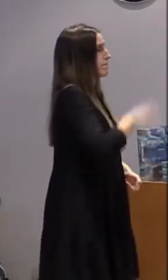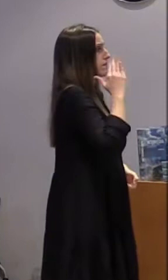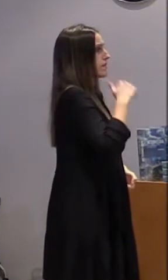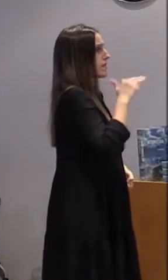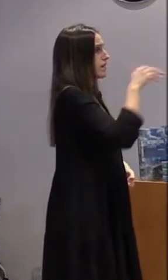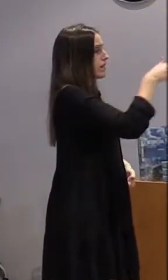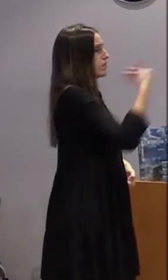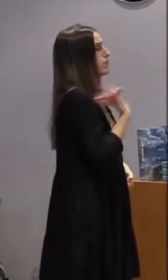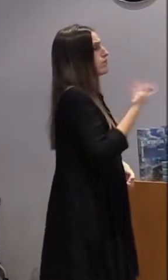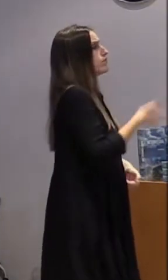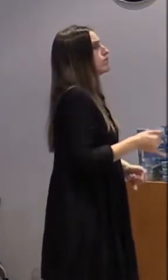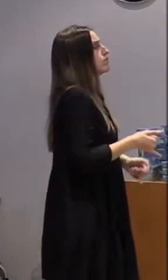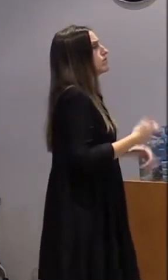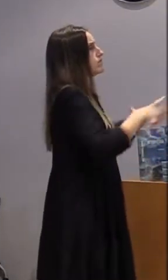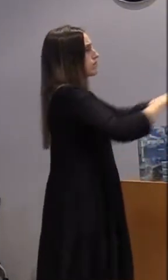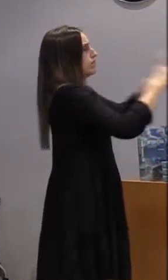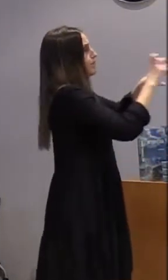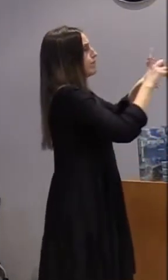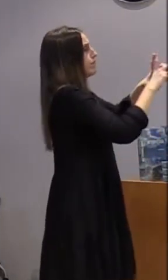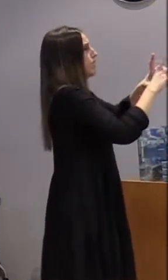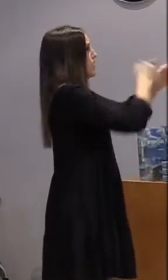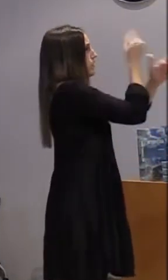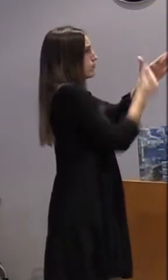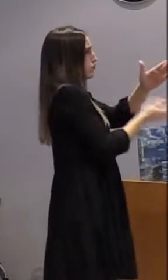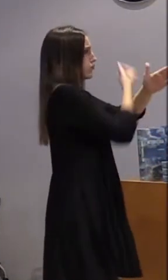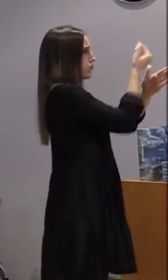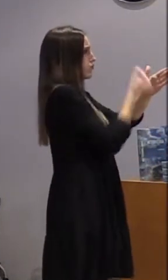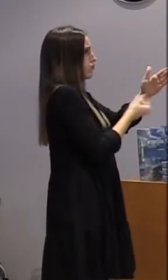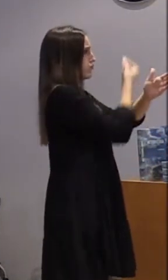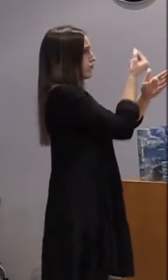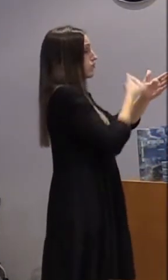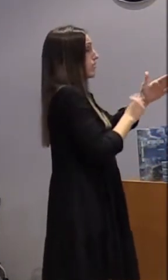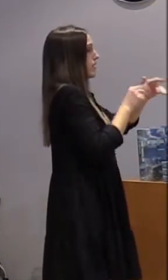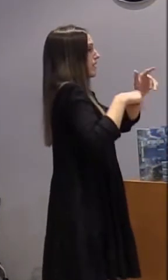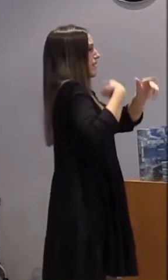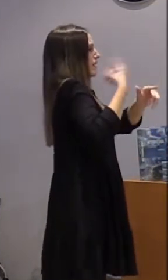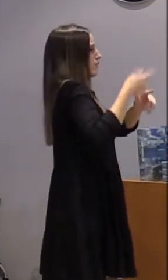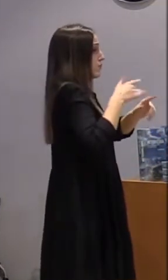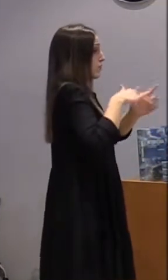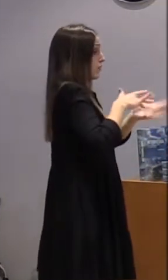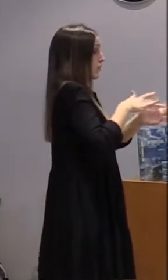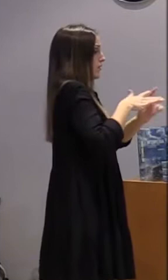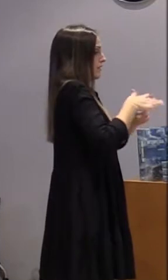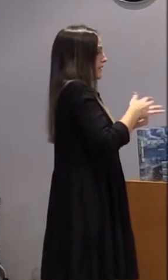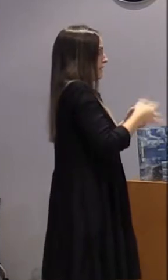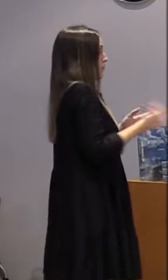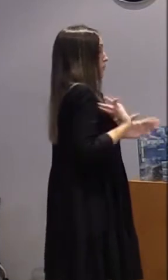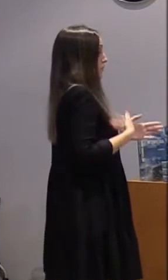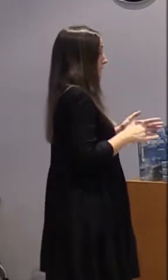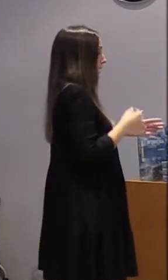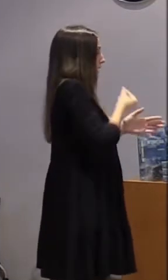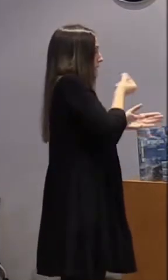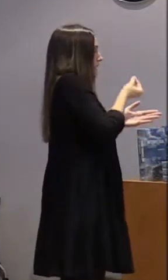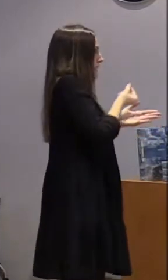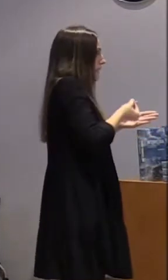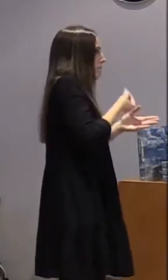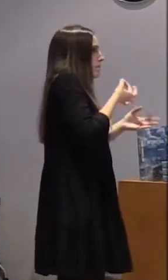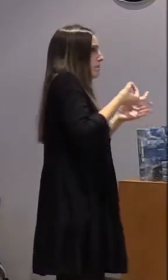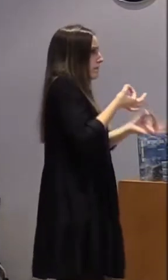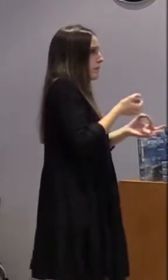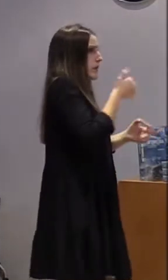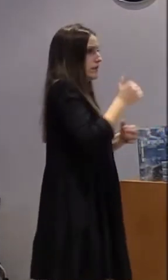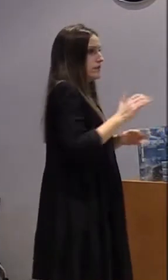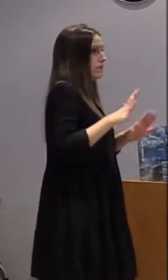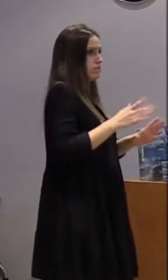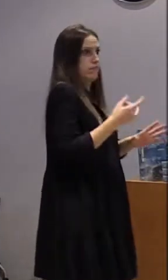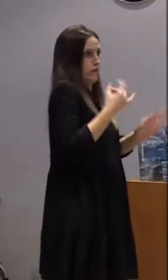y inmortalizaba eso lo más rápido posible. Y luego, si acaso, el taller remataba un poquito esos dibujos, pero prácticamente tal cual están